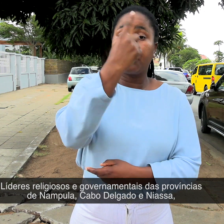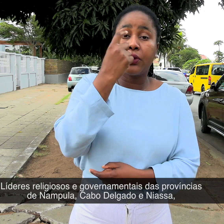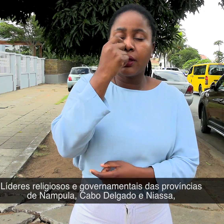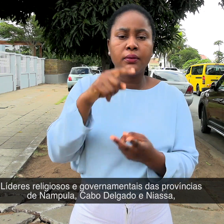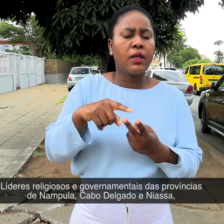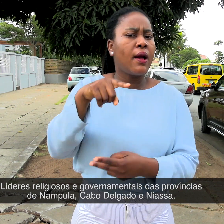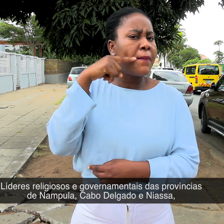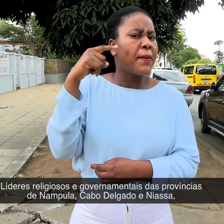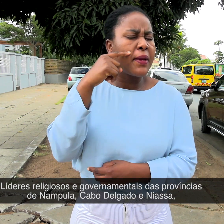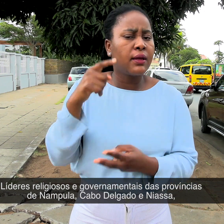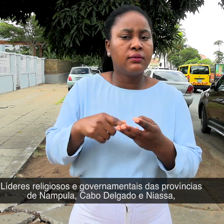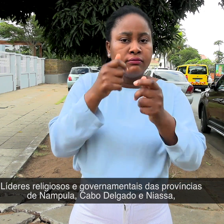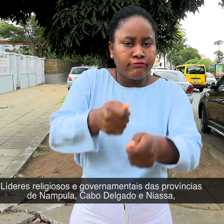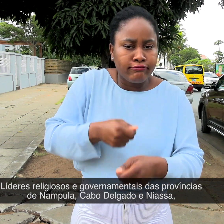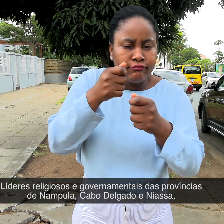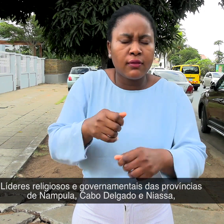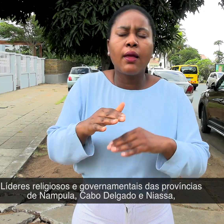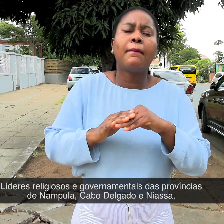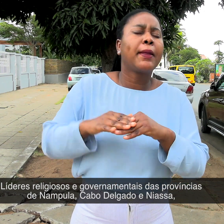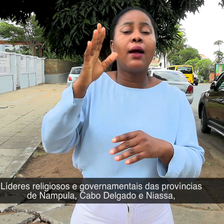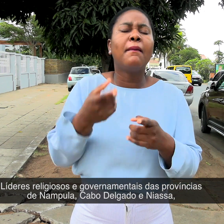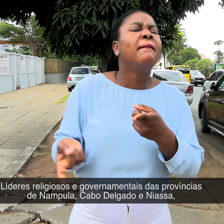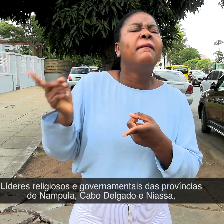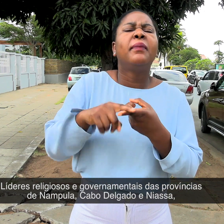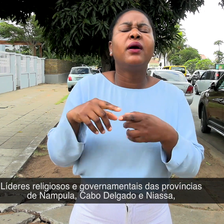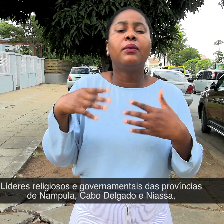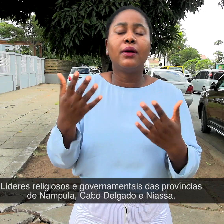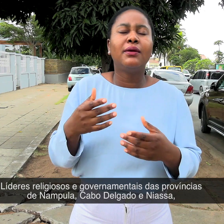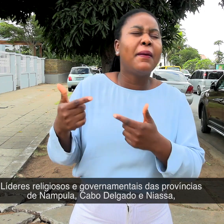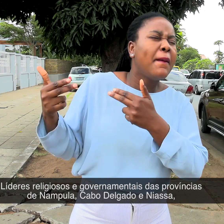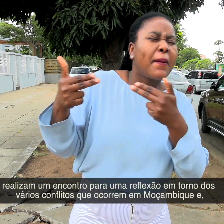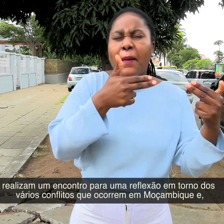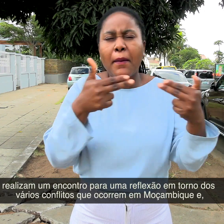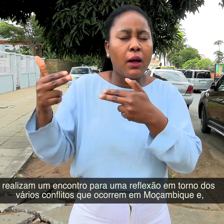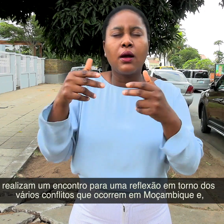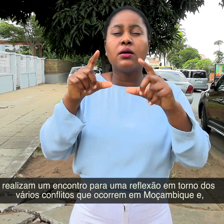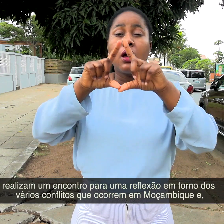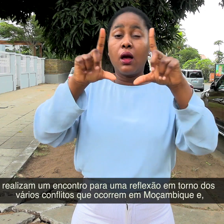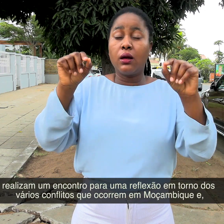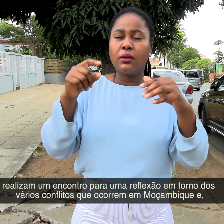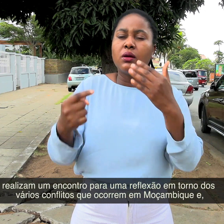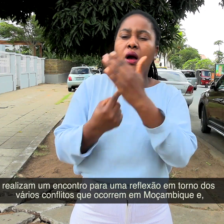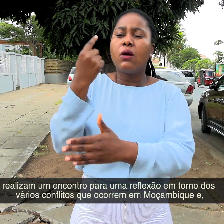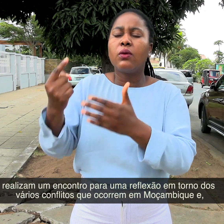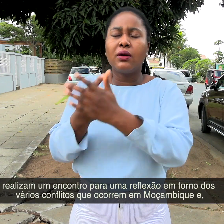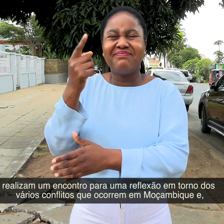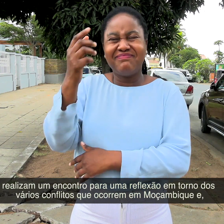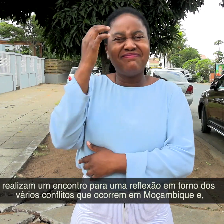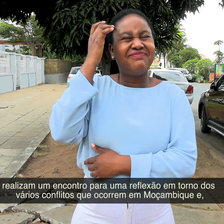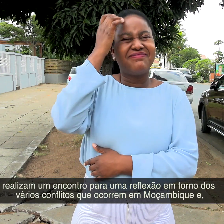Líderes religiosos e governamentais das províncias de Nampula, Cabo Delegado e Niesa, realizam um encontro para uma reflexão em torno dos vários